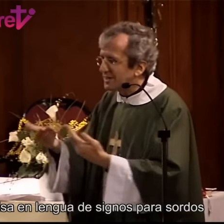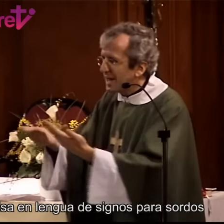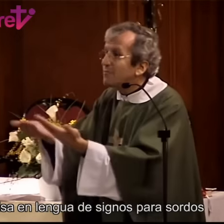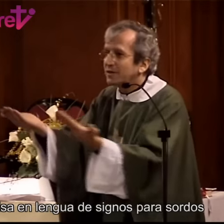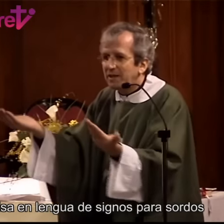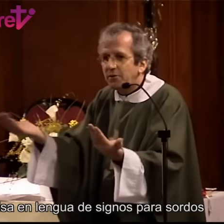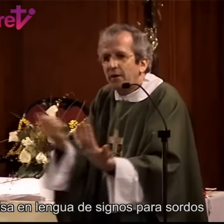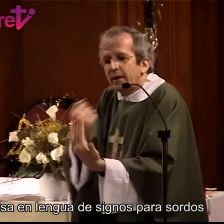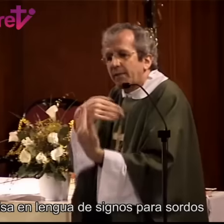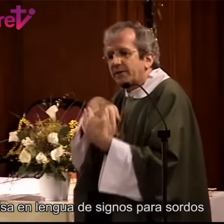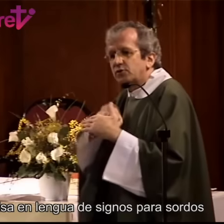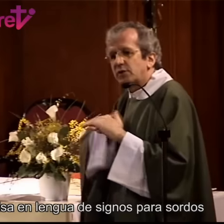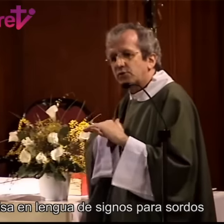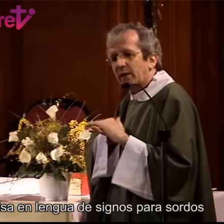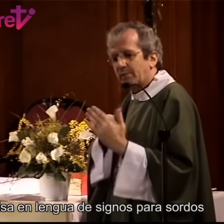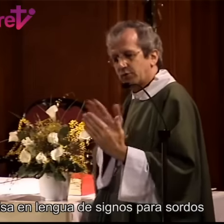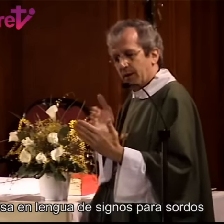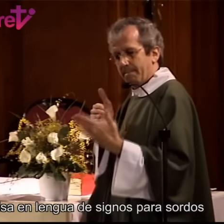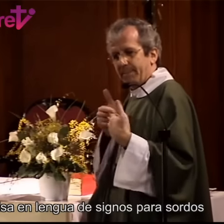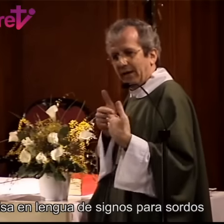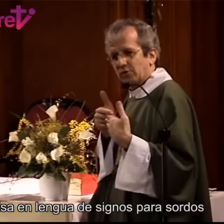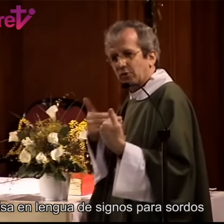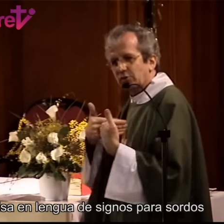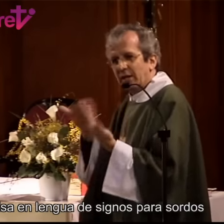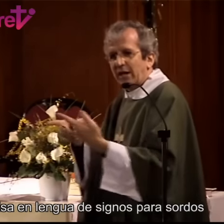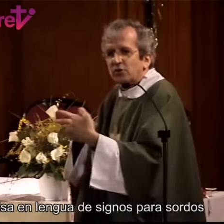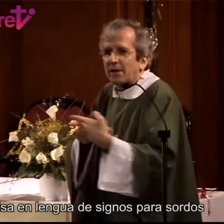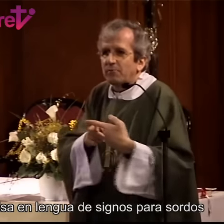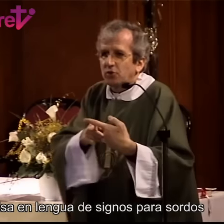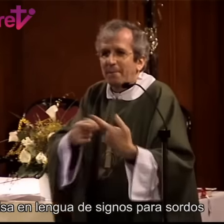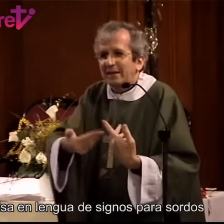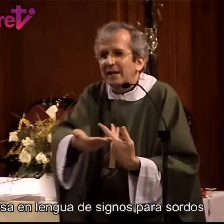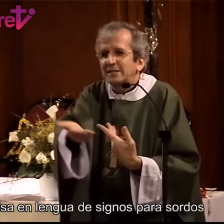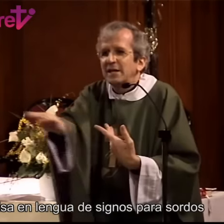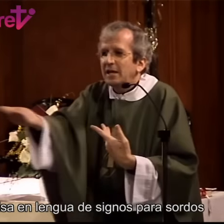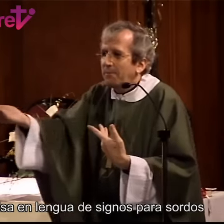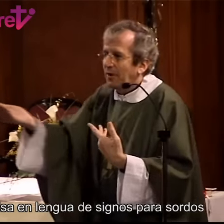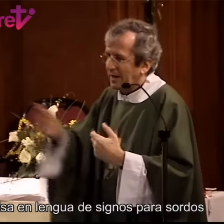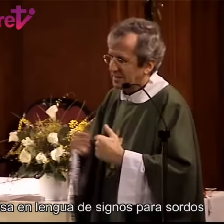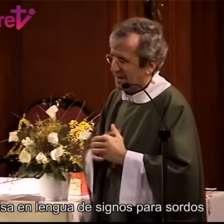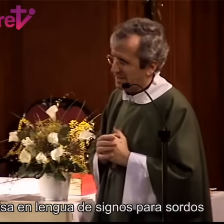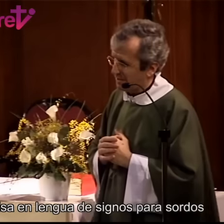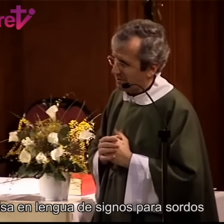hemos recibido que a veces nos las guardamos para nosotros y no sabemos compartirlas y ponerlas al servicio de los